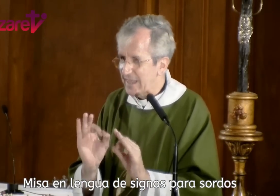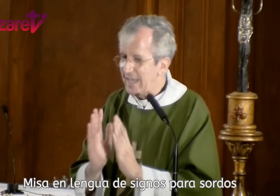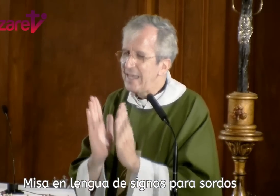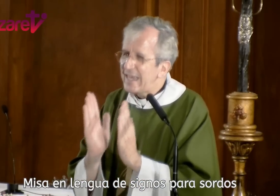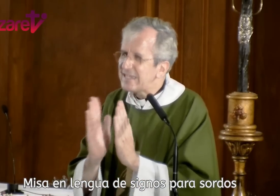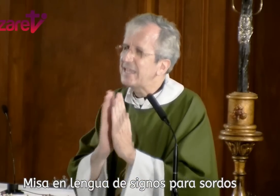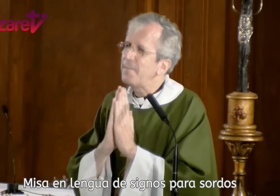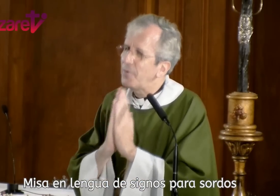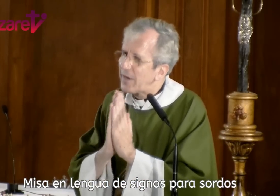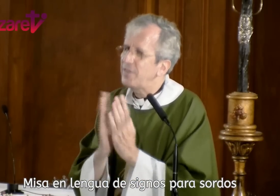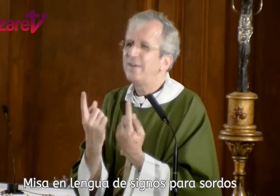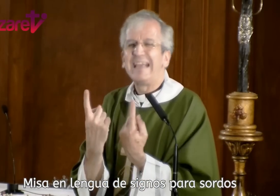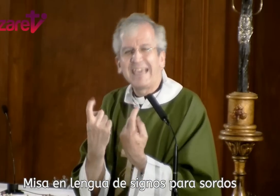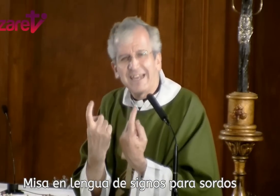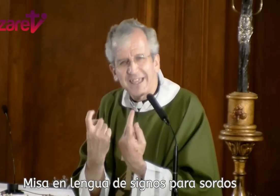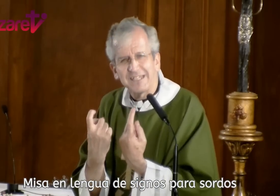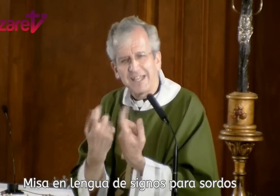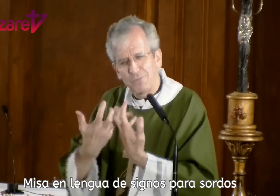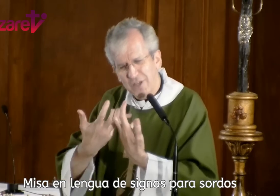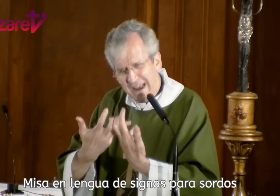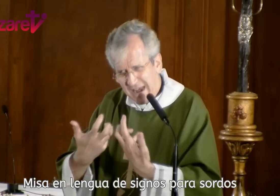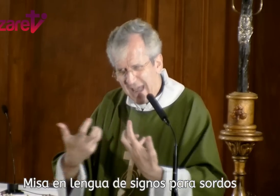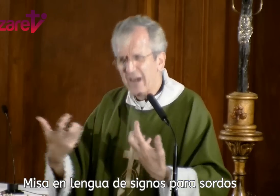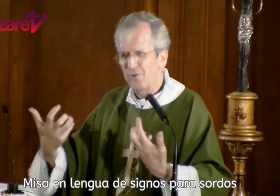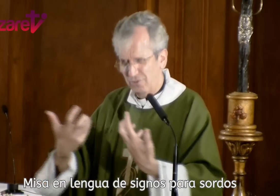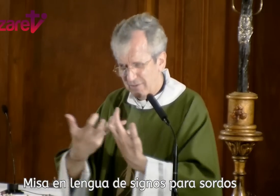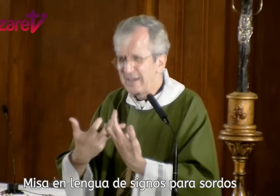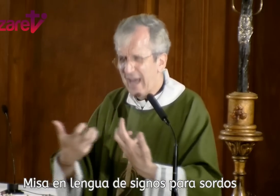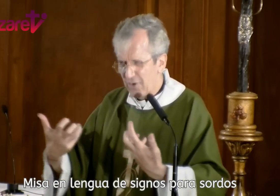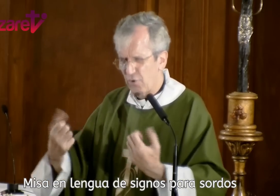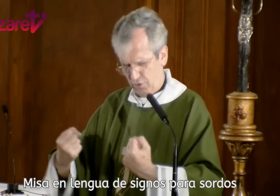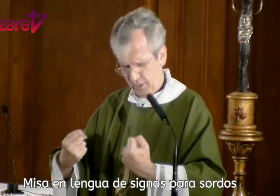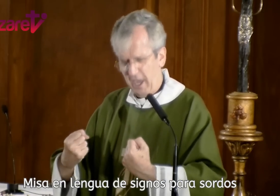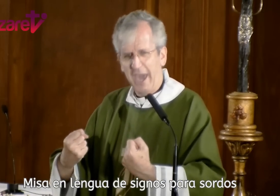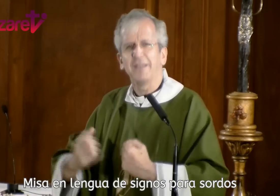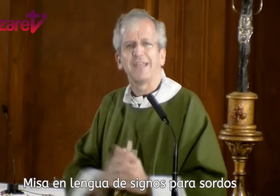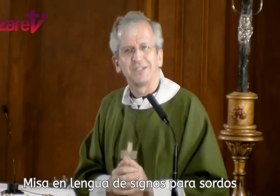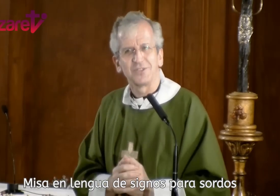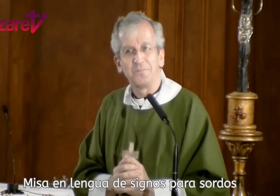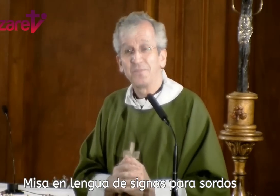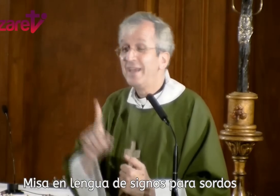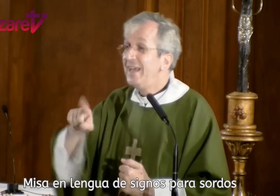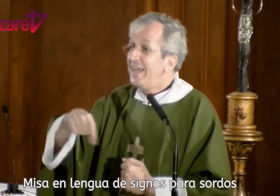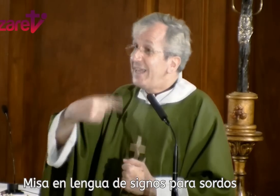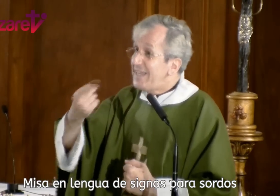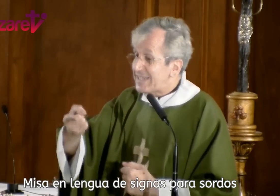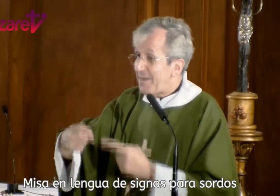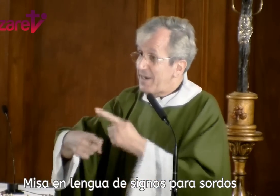enseñanza, ese tiempo de oración que necesitamos. Largo e intenso. Ya estaban